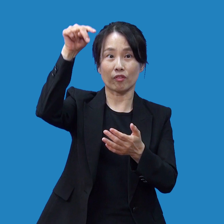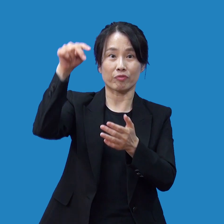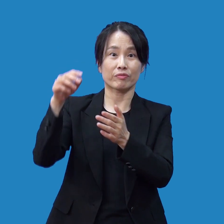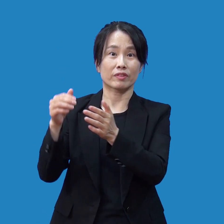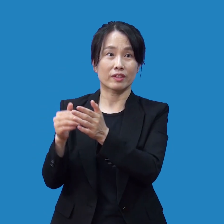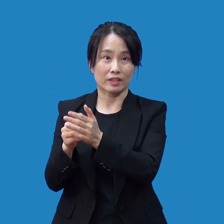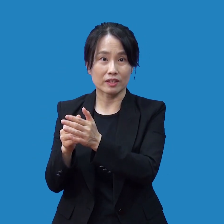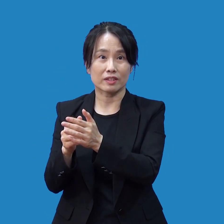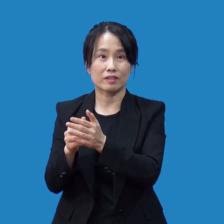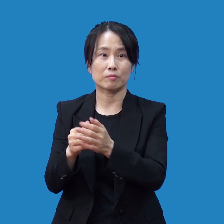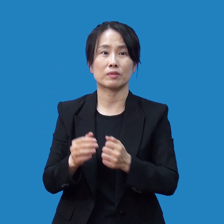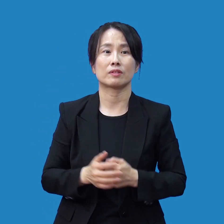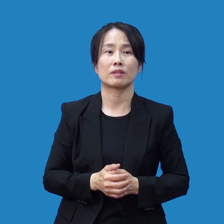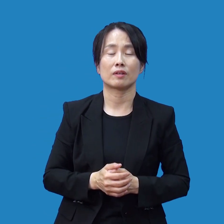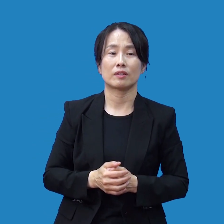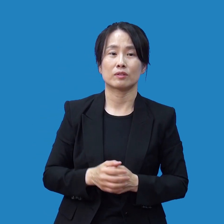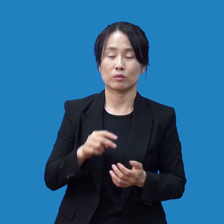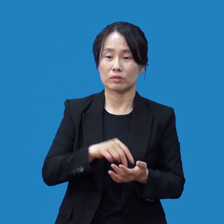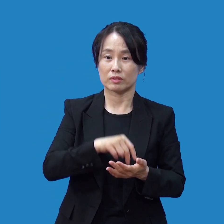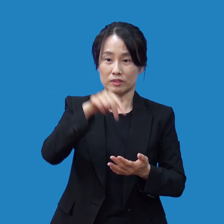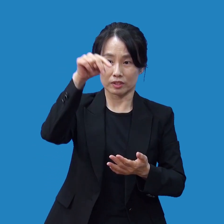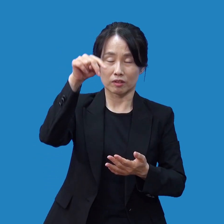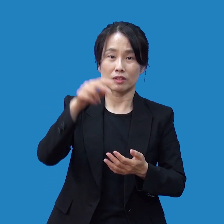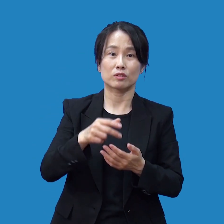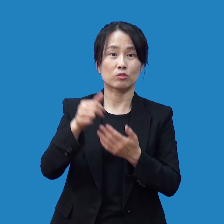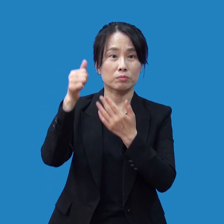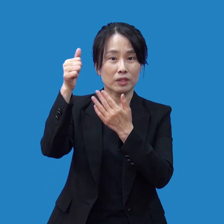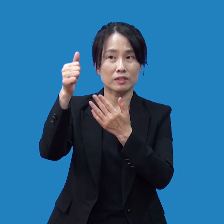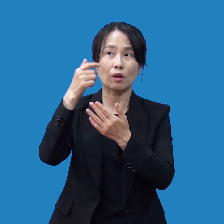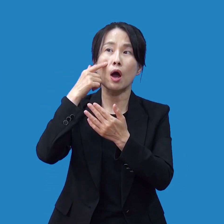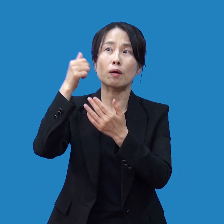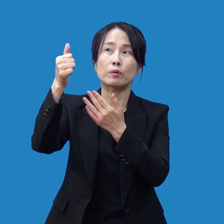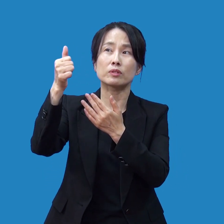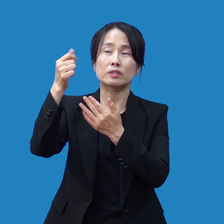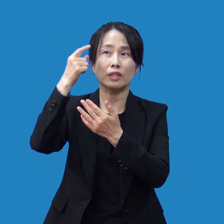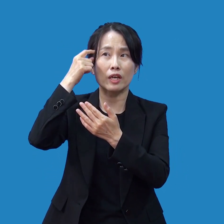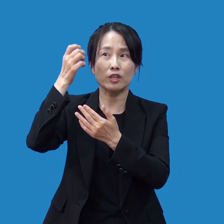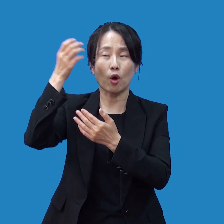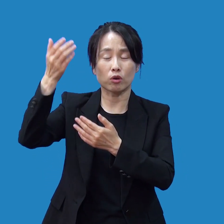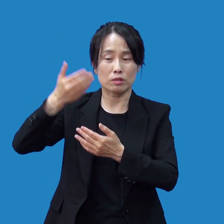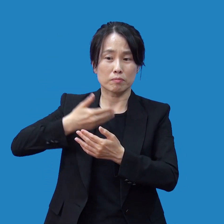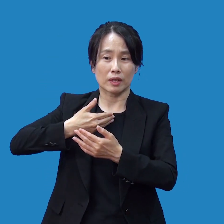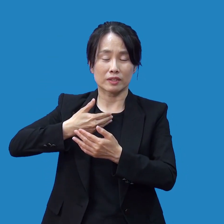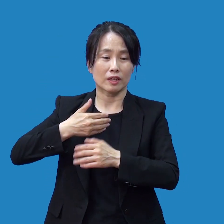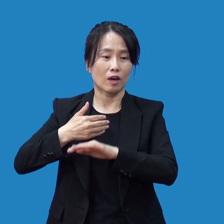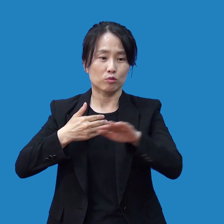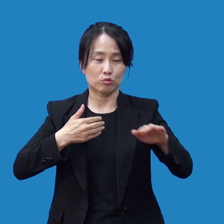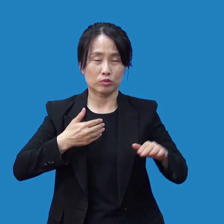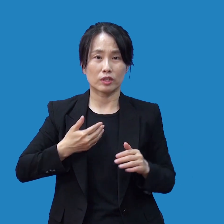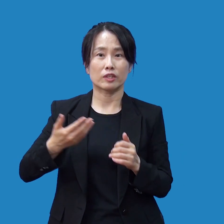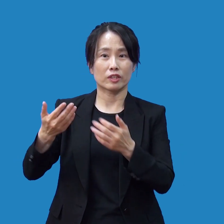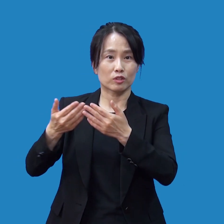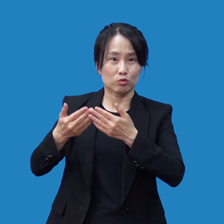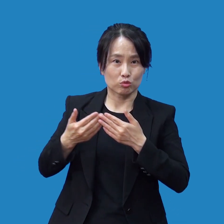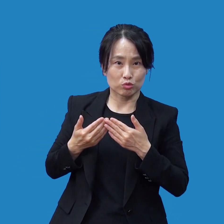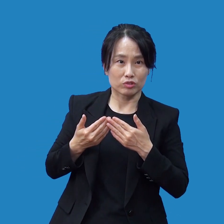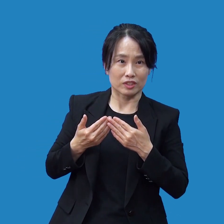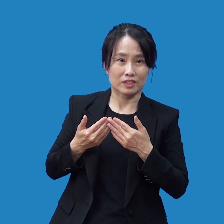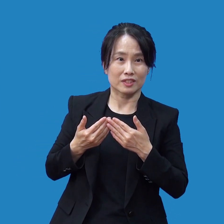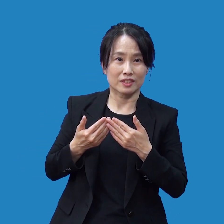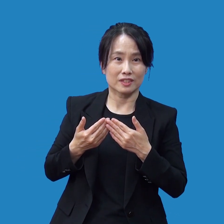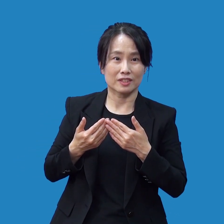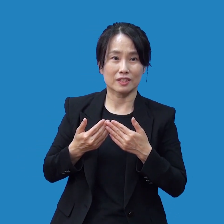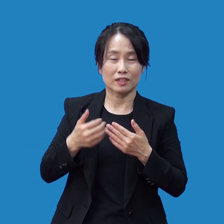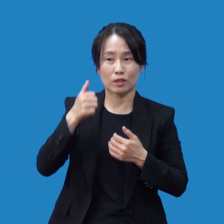번째, 승천하신 주님께서 아버지께 성령을 받아 우리들에게 내려주신 이 땅에서 지금